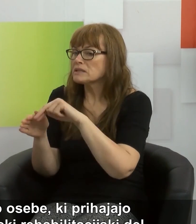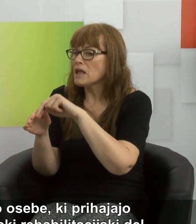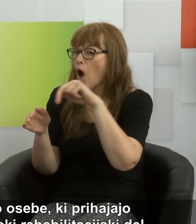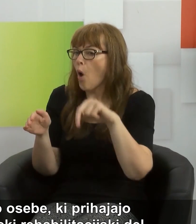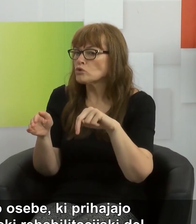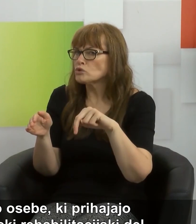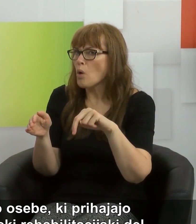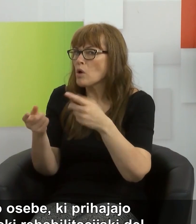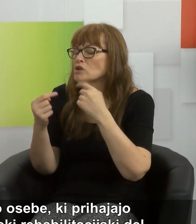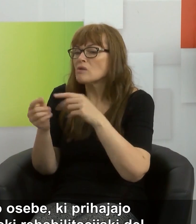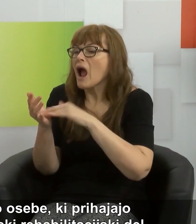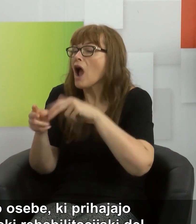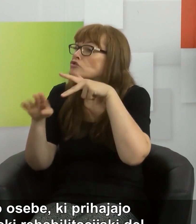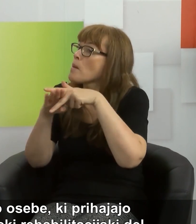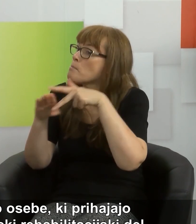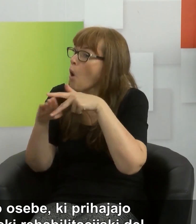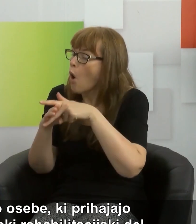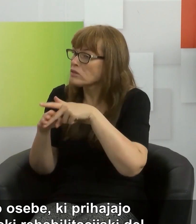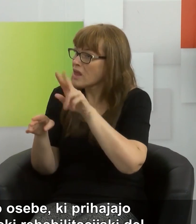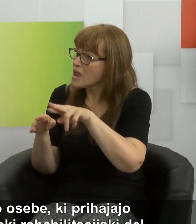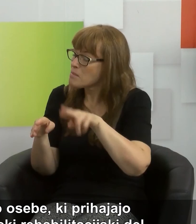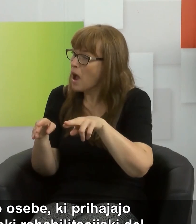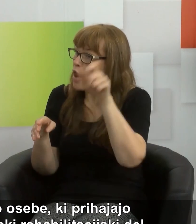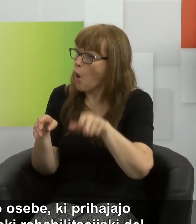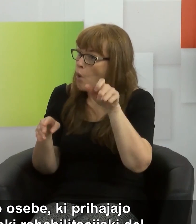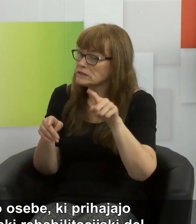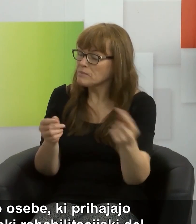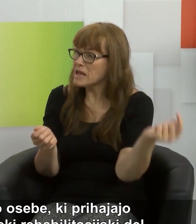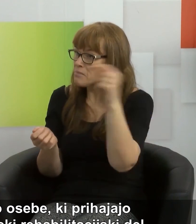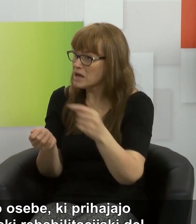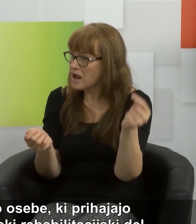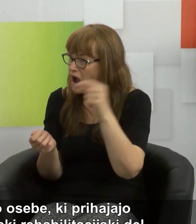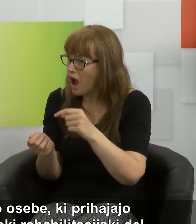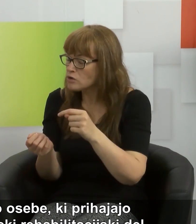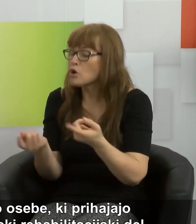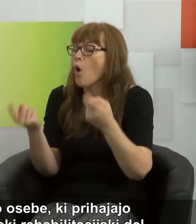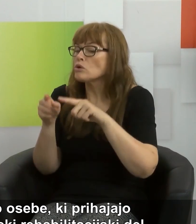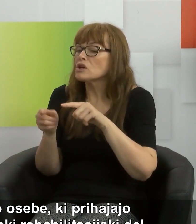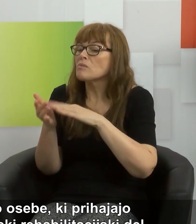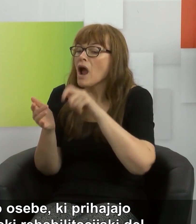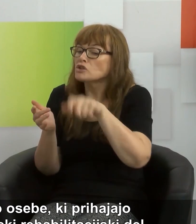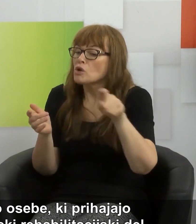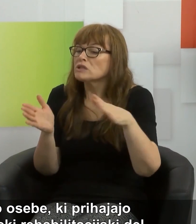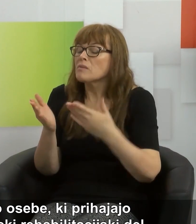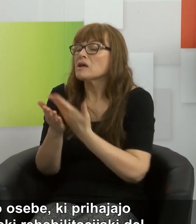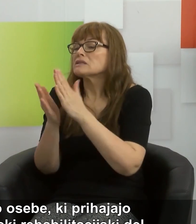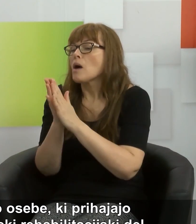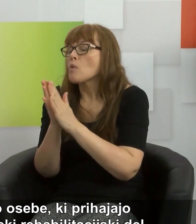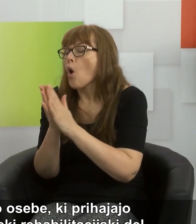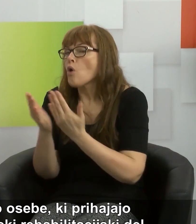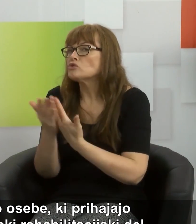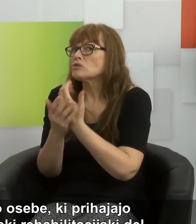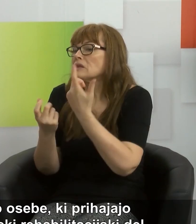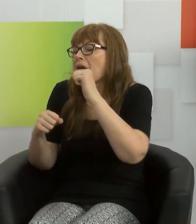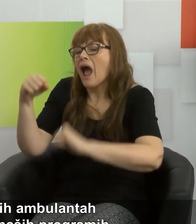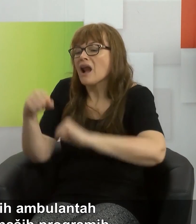oziroma na motnje, ki jih imajo osebe, ki prihajajo oziroma zaprošajo za nek